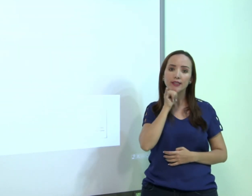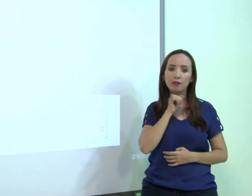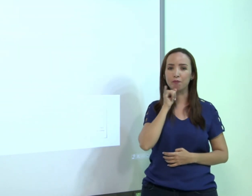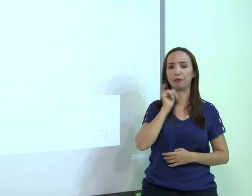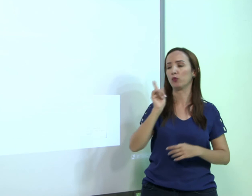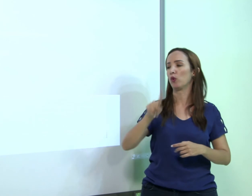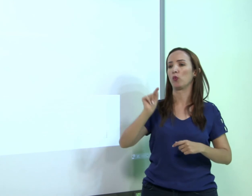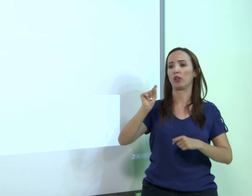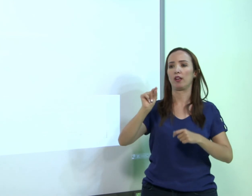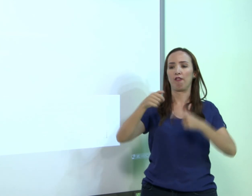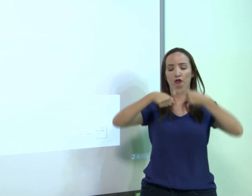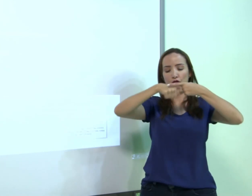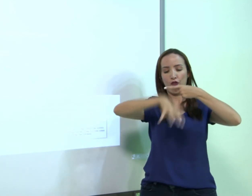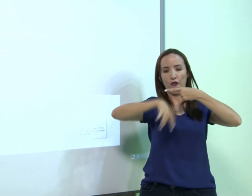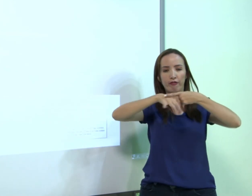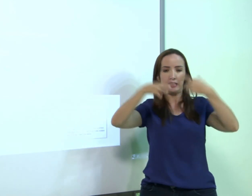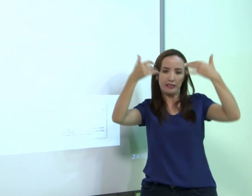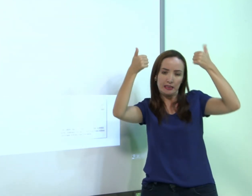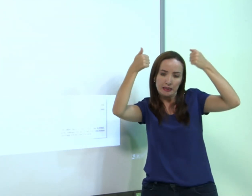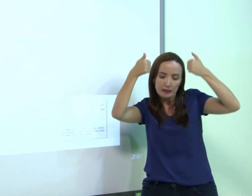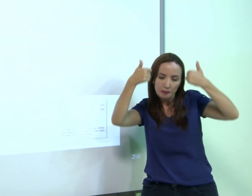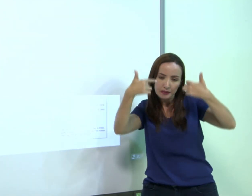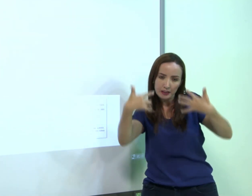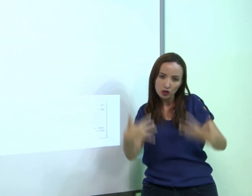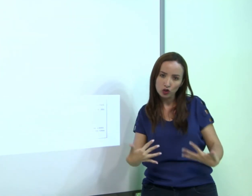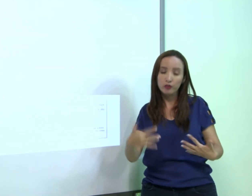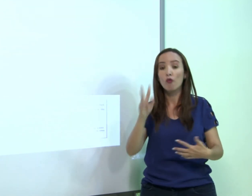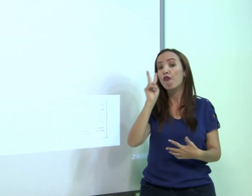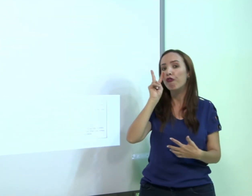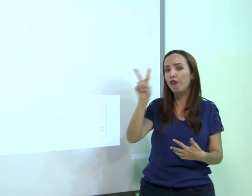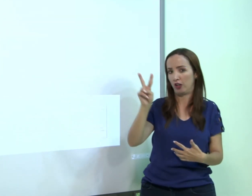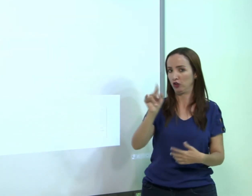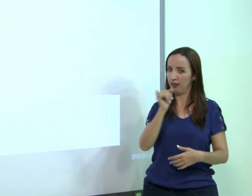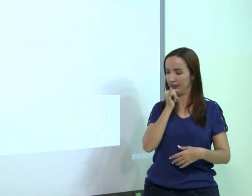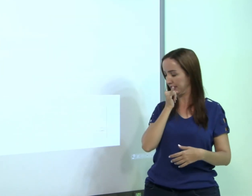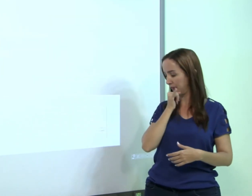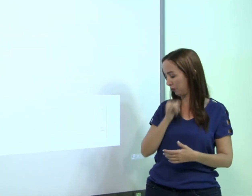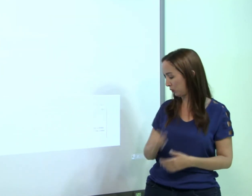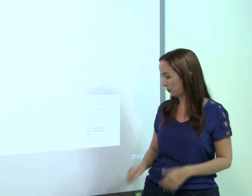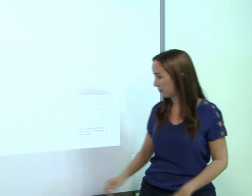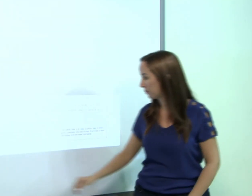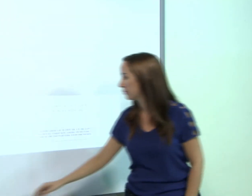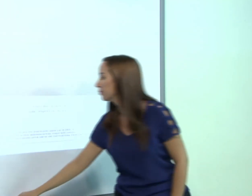Outro exemplo. As notas de rodapé podem explicar